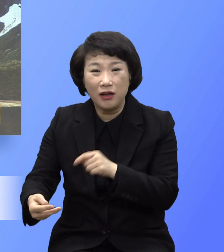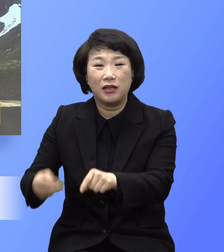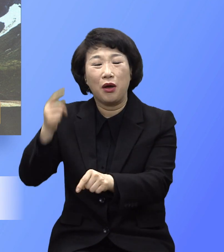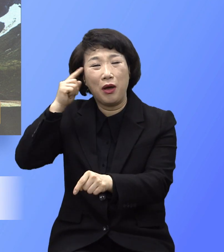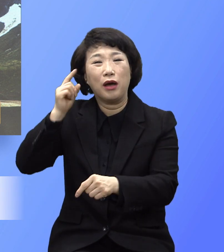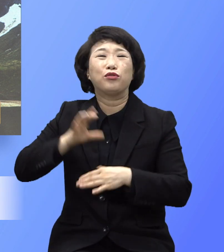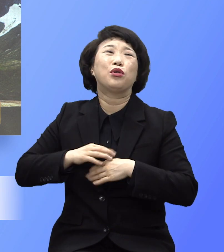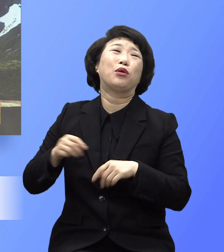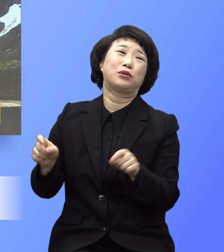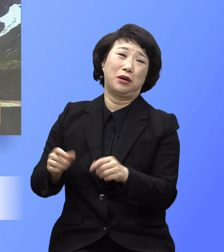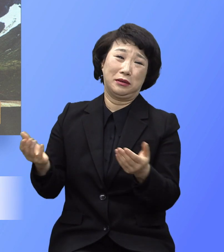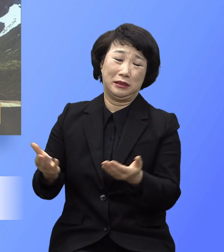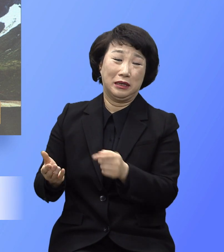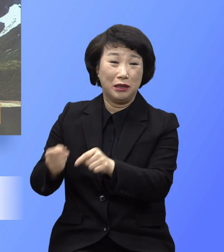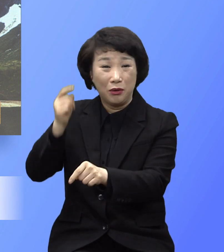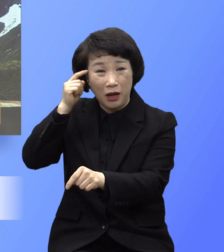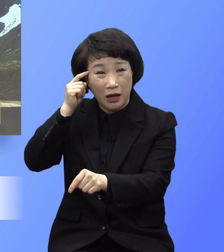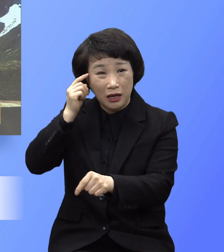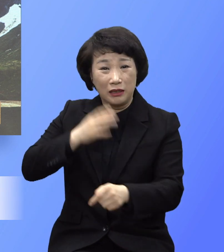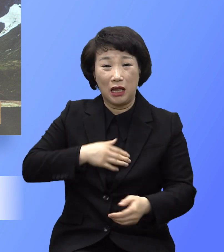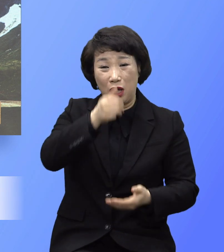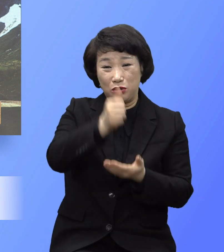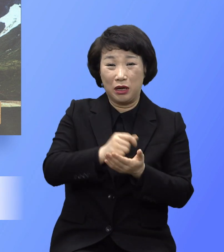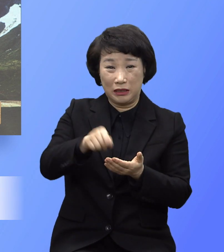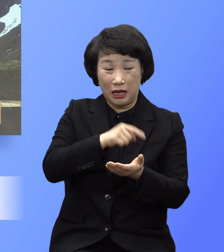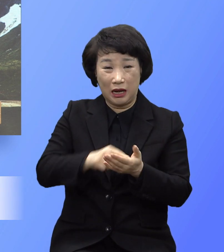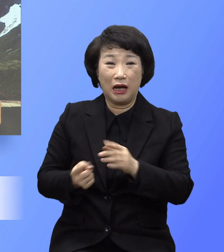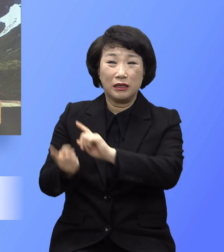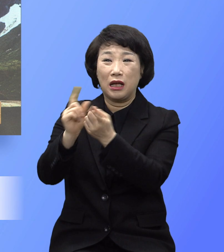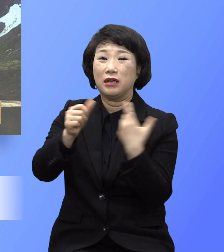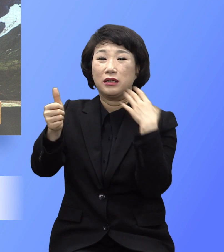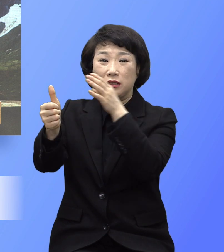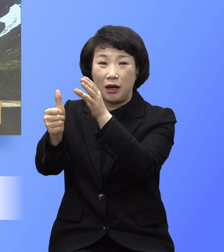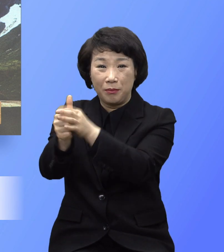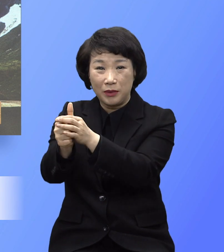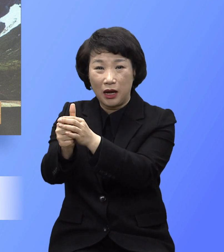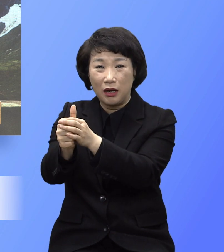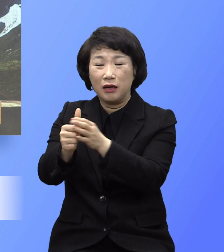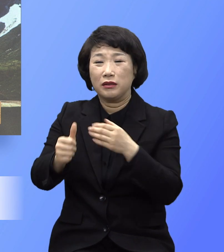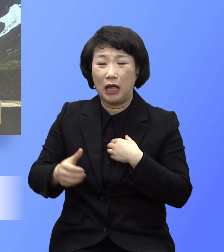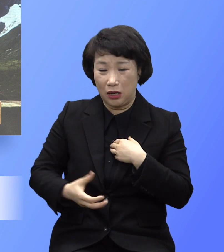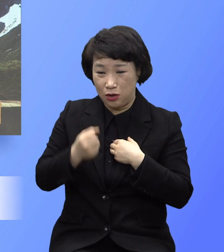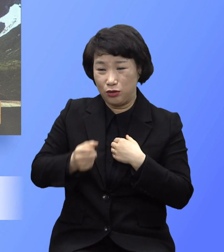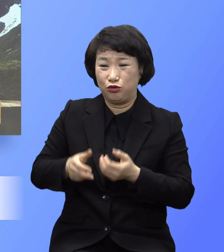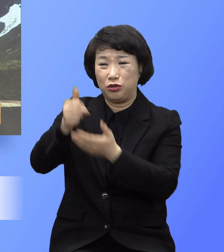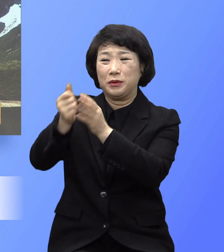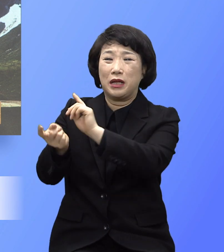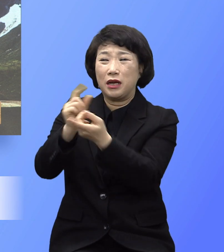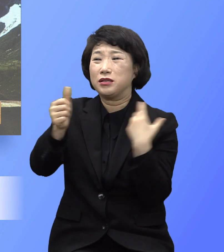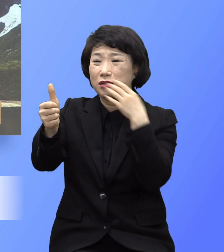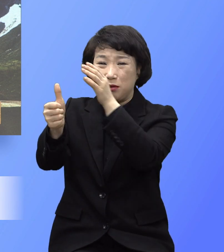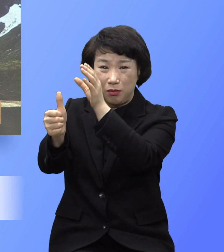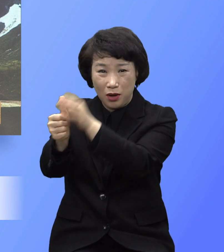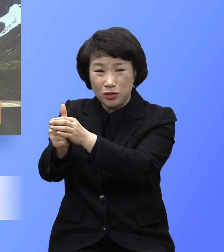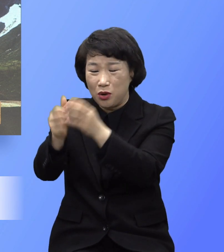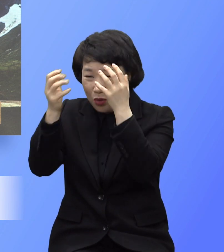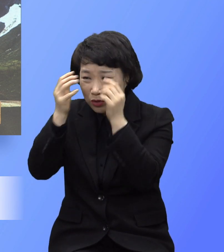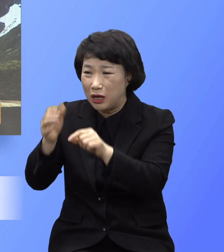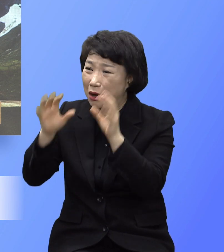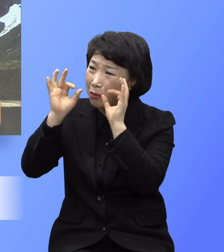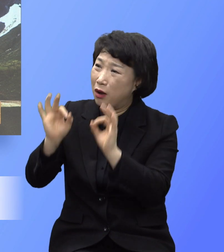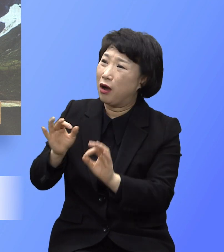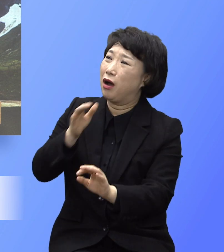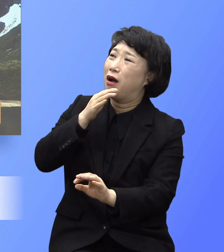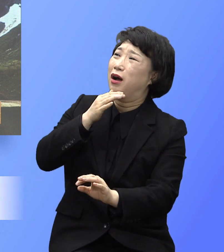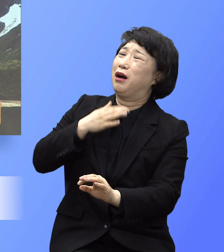내가 당할 내 죄값이니 정말로 내 것을 주님이 짊어지고 당한 고난을